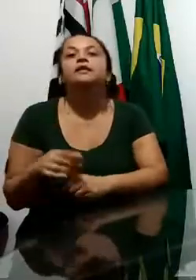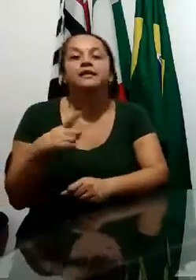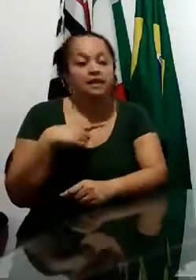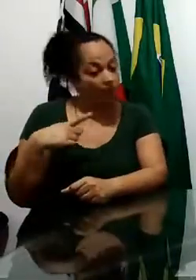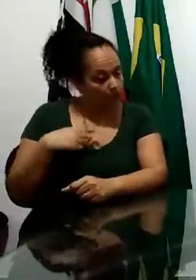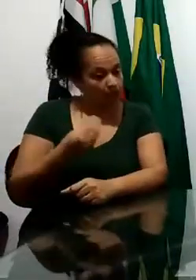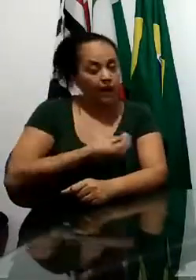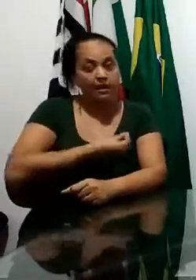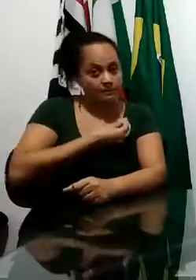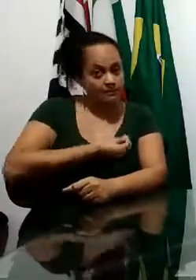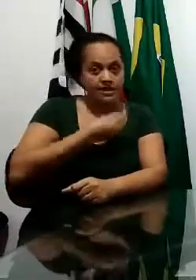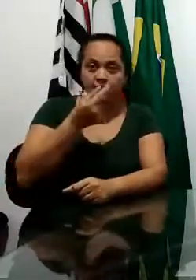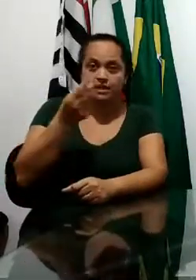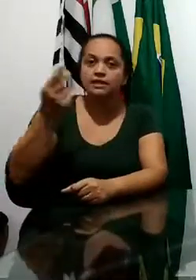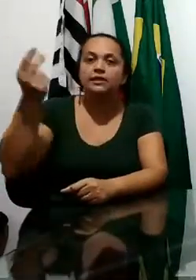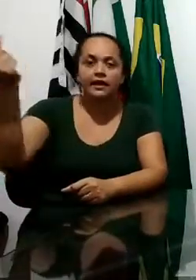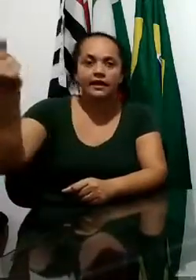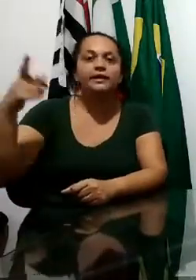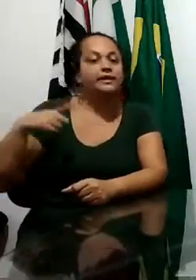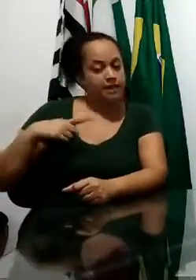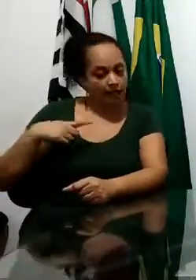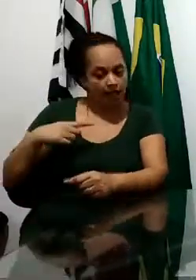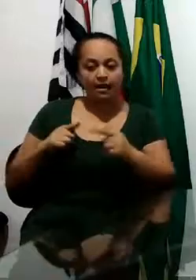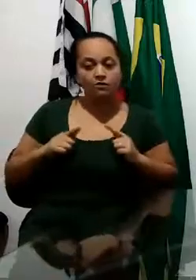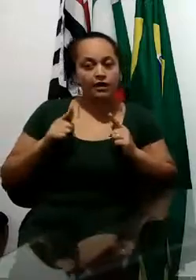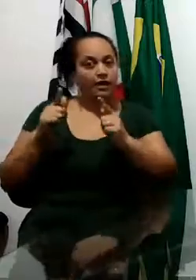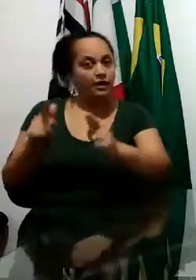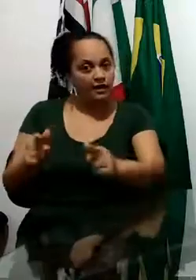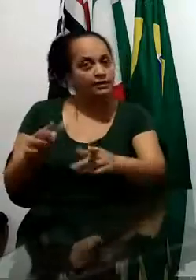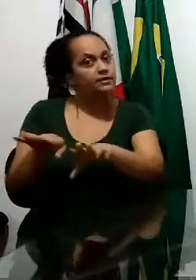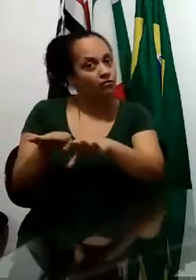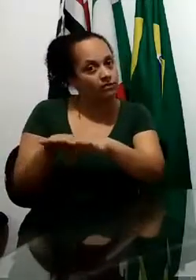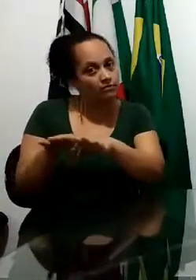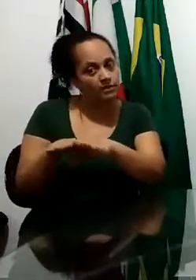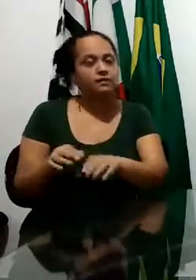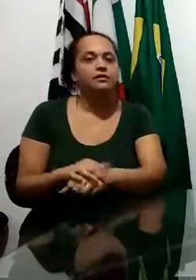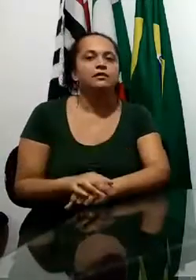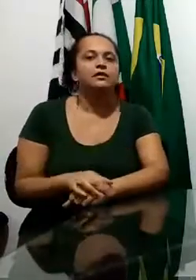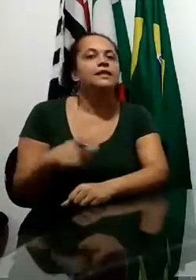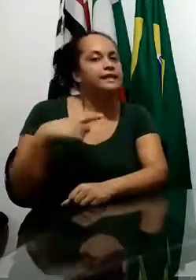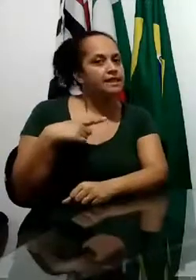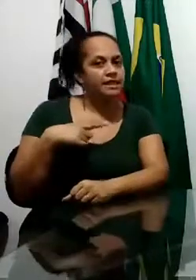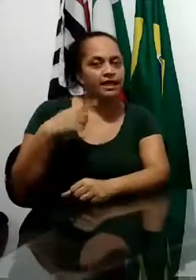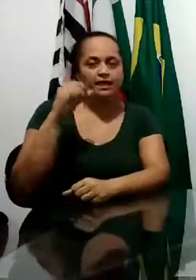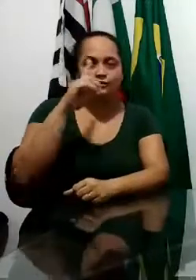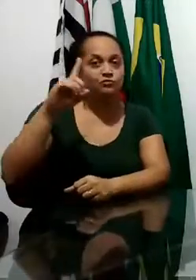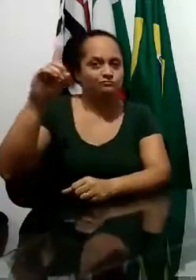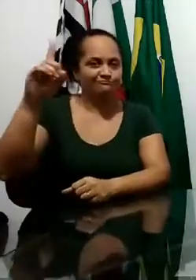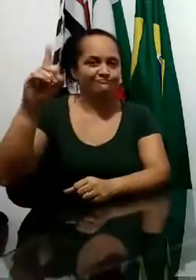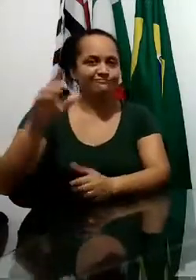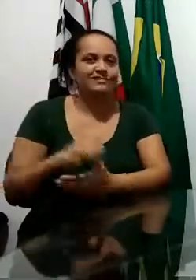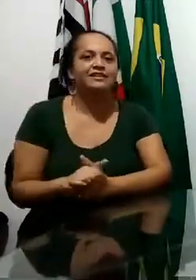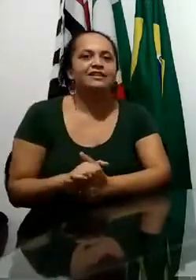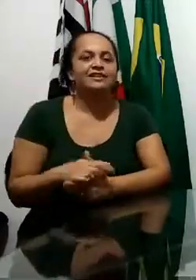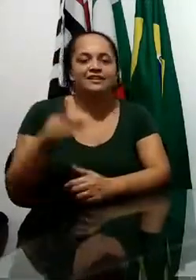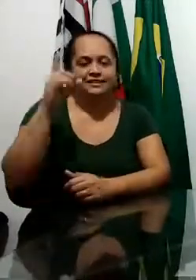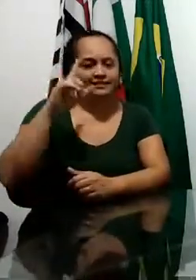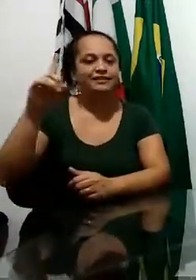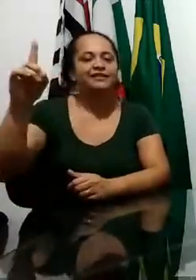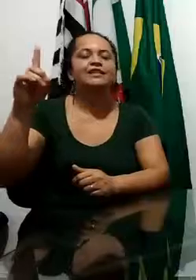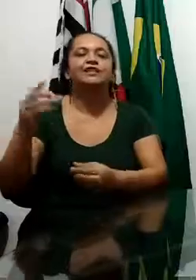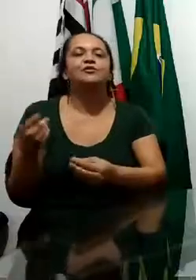a recompensa, que nós vamos ter naquele grande dia, que vai ser a entrega dos galardões, das